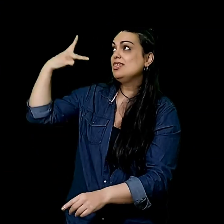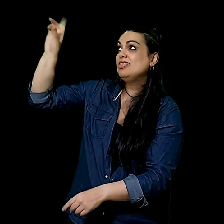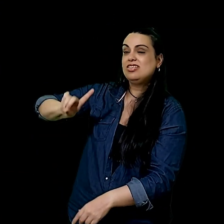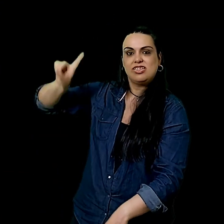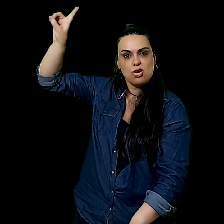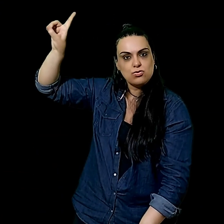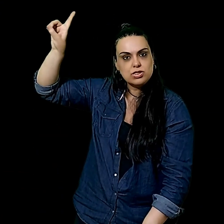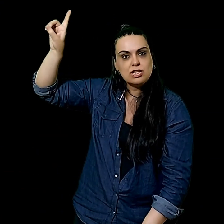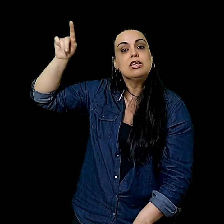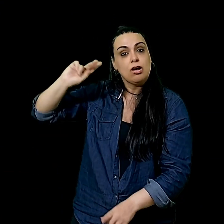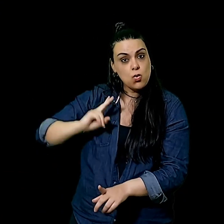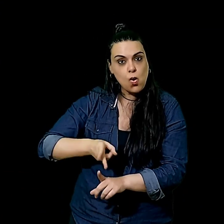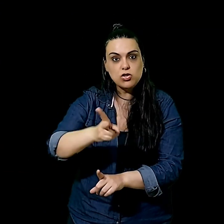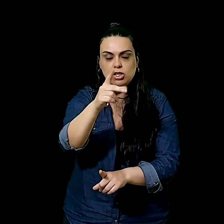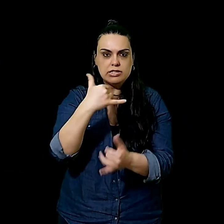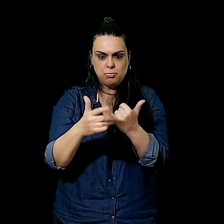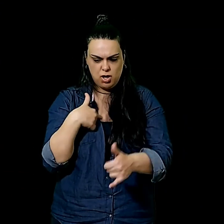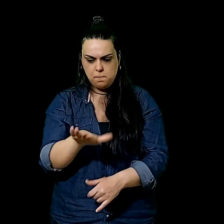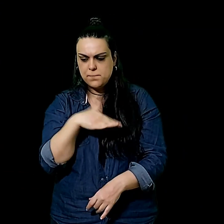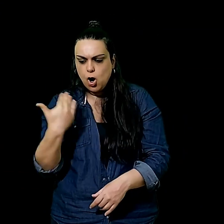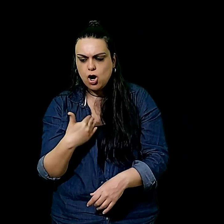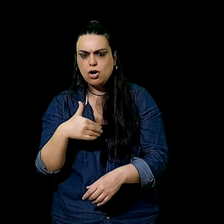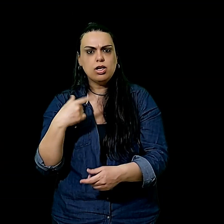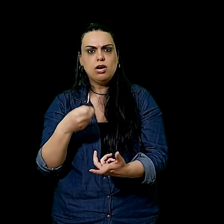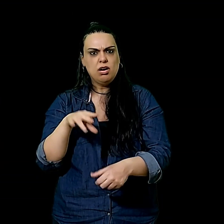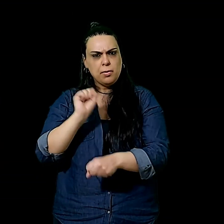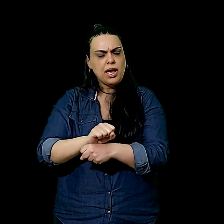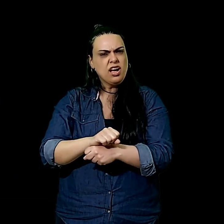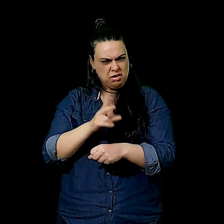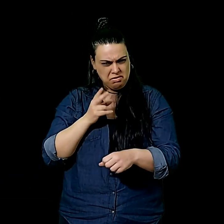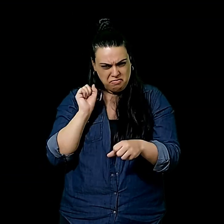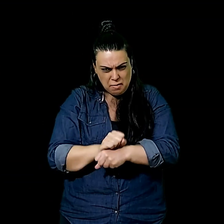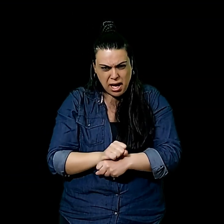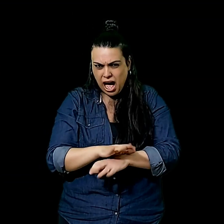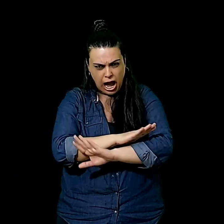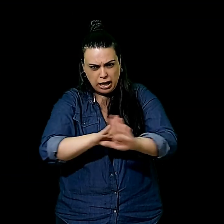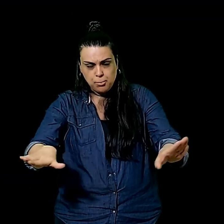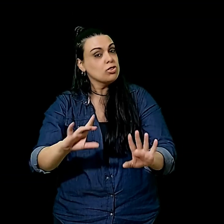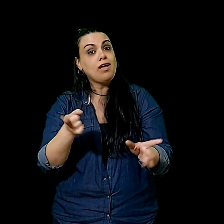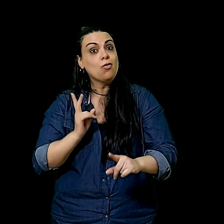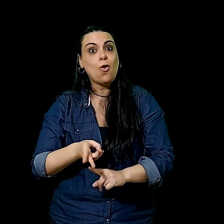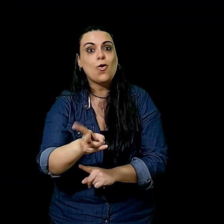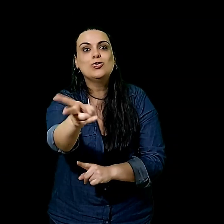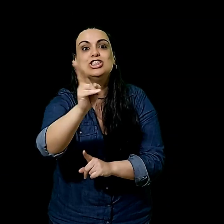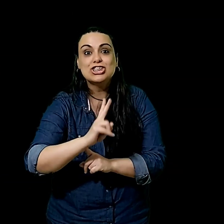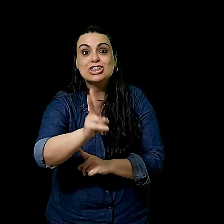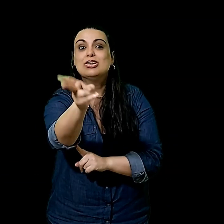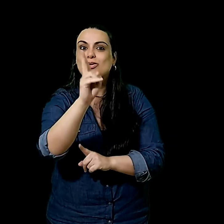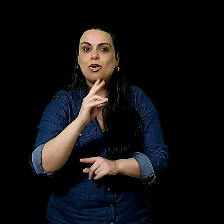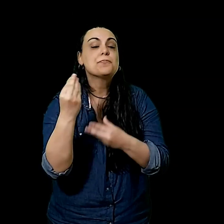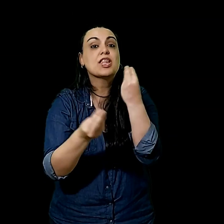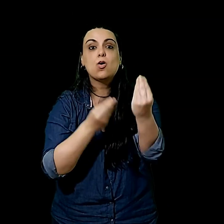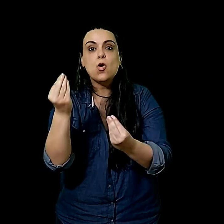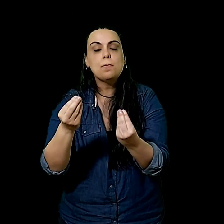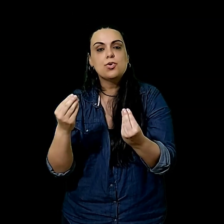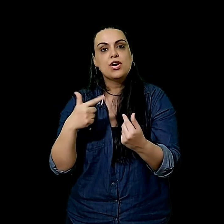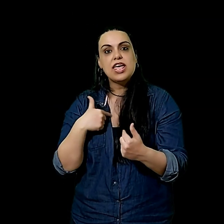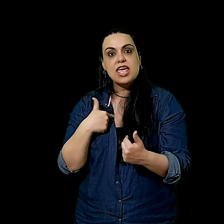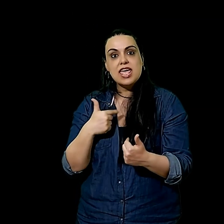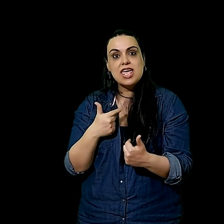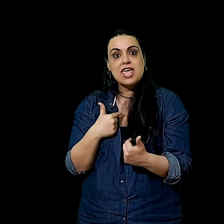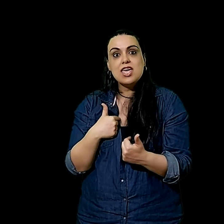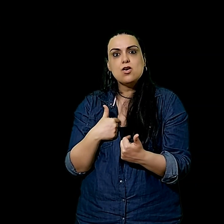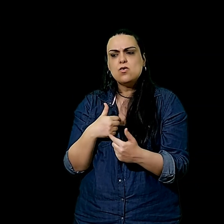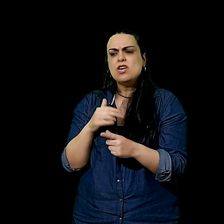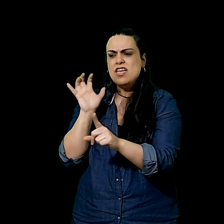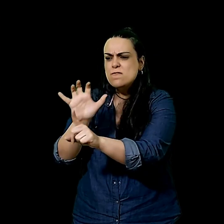Deus. Então ela continua. Ela continua. E como é que eu vivo isso? Dando durabilidade à minha chamada